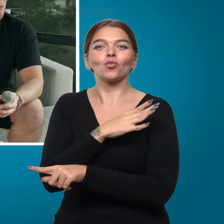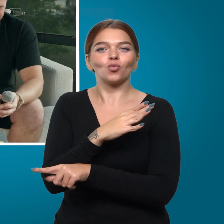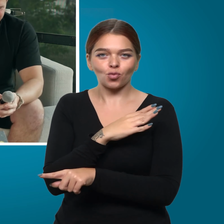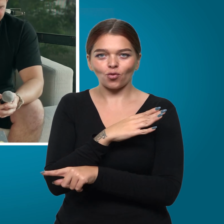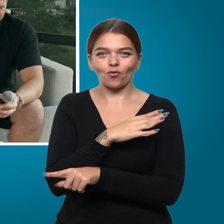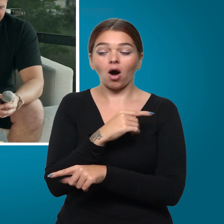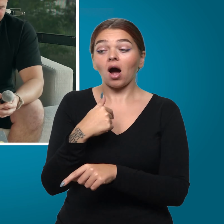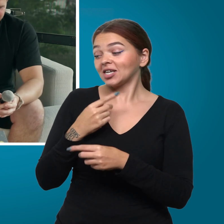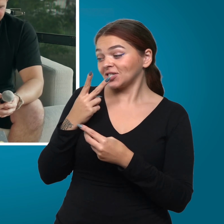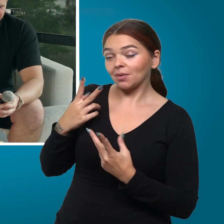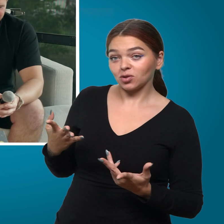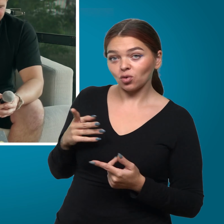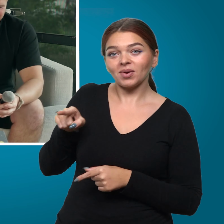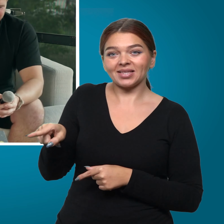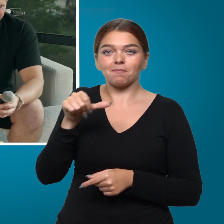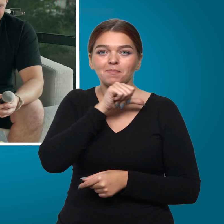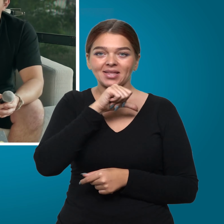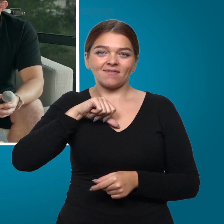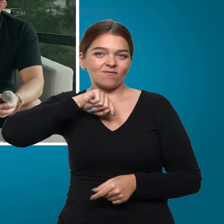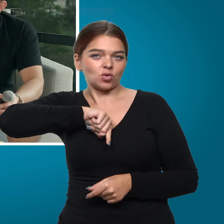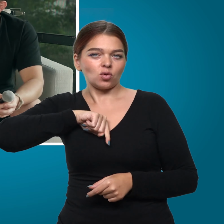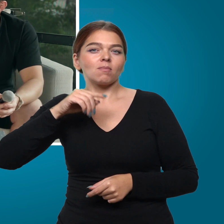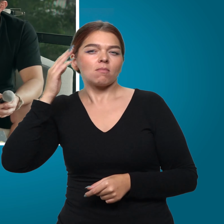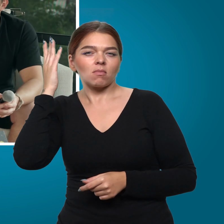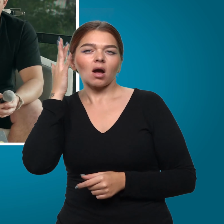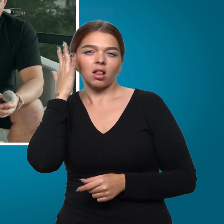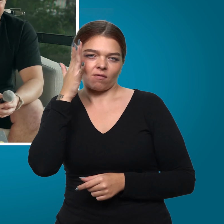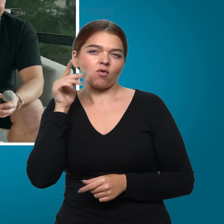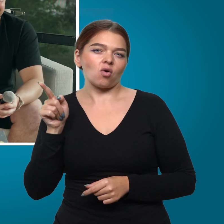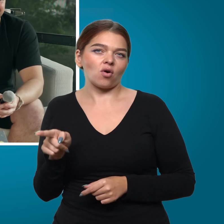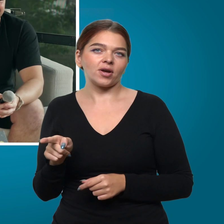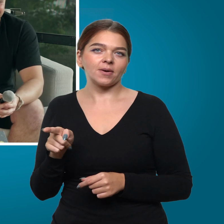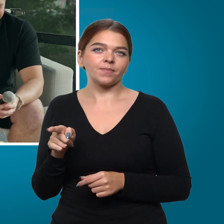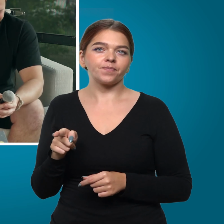nematau. Galvoju, kad čia nuo gimimo tiesiog jai.